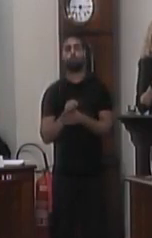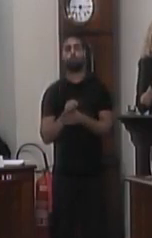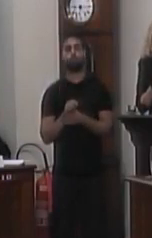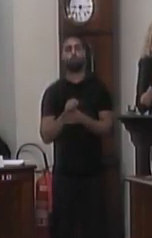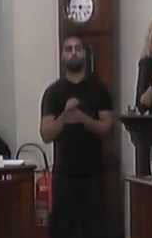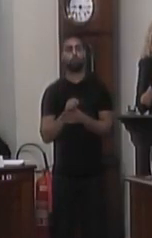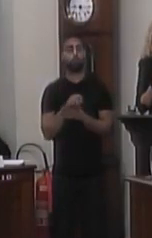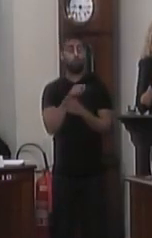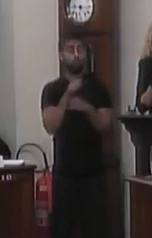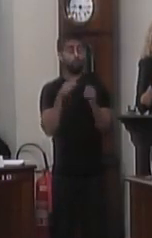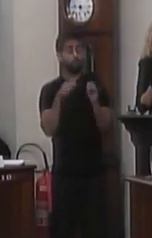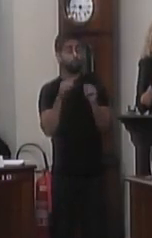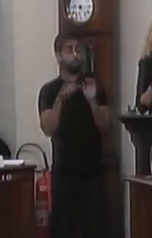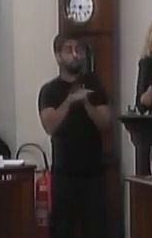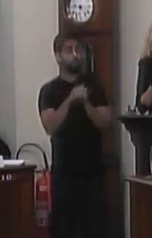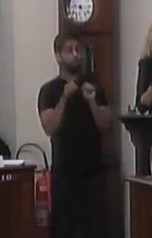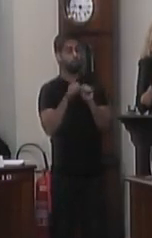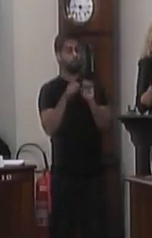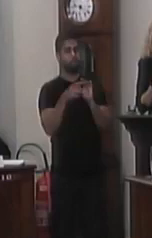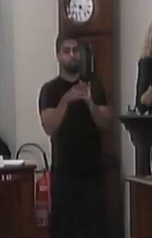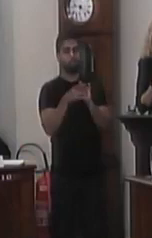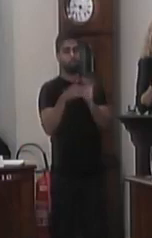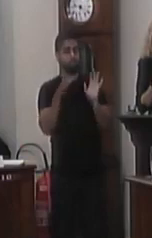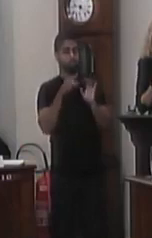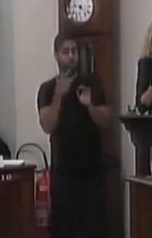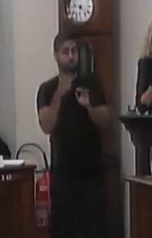sem autorização legislativa ou com autorização legislativa?